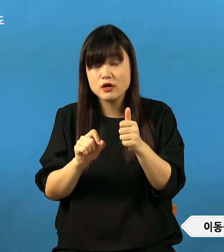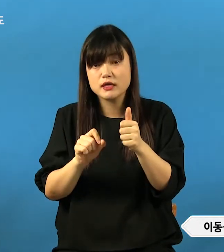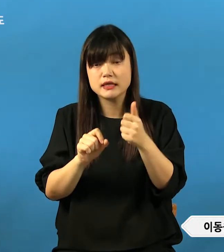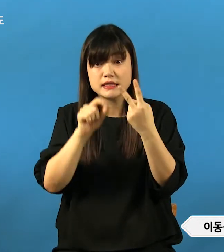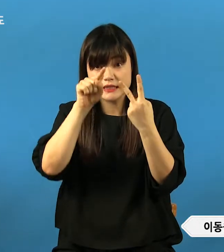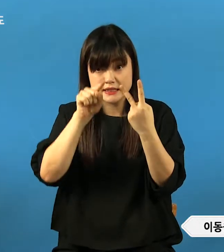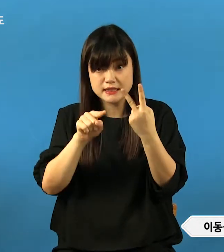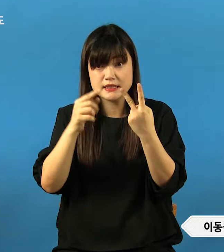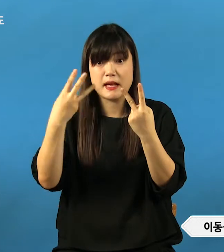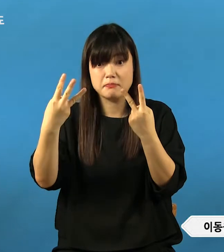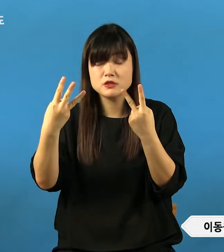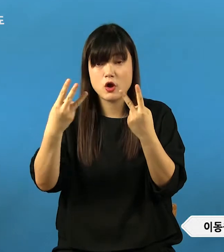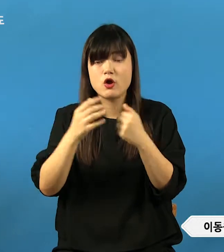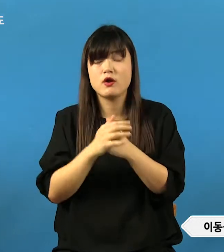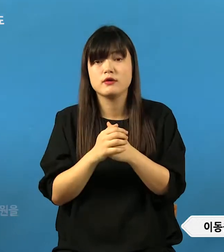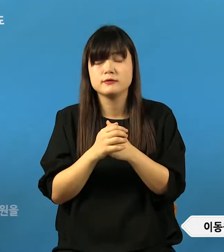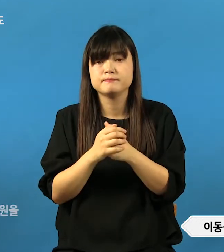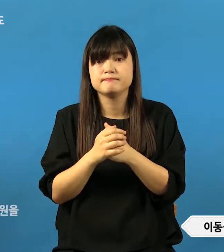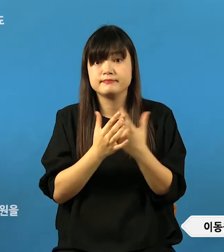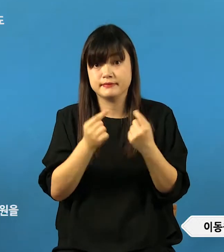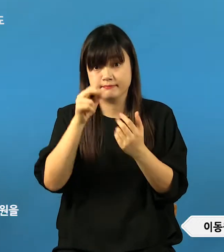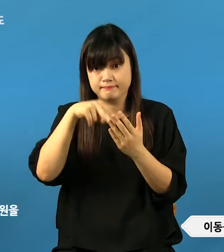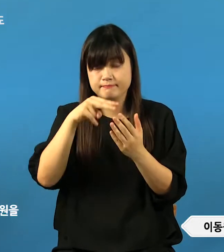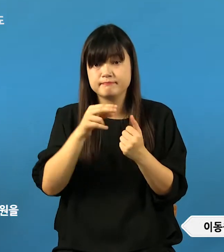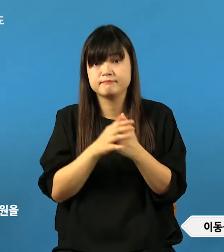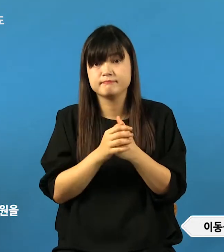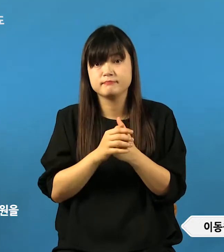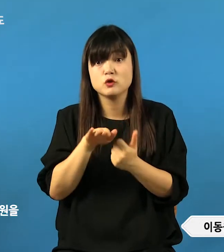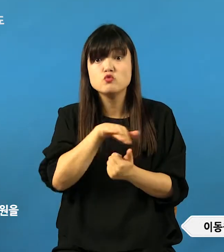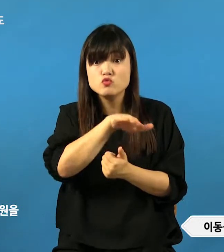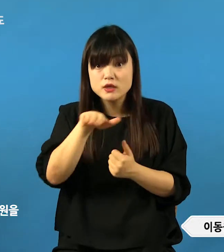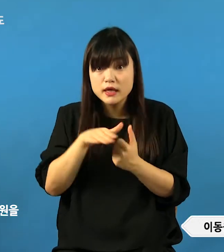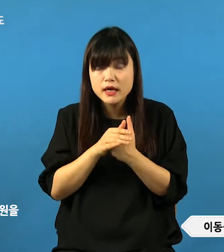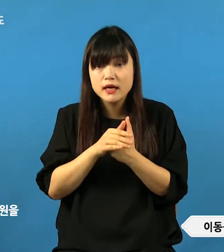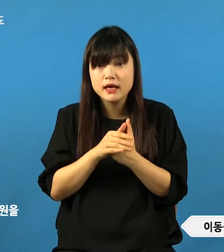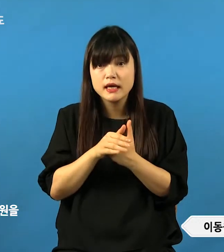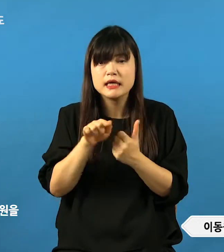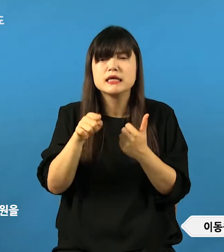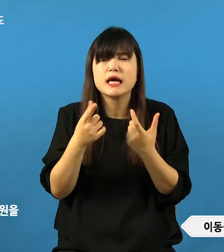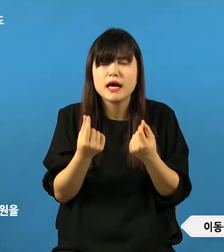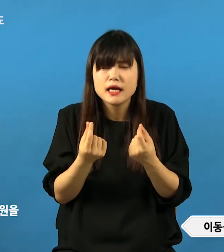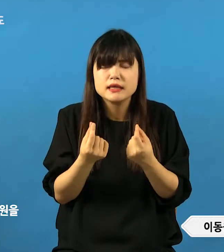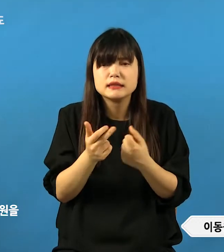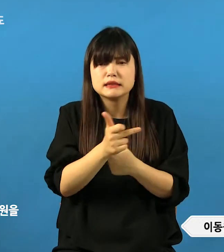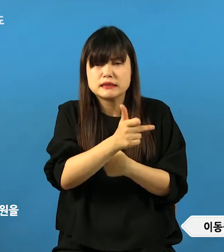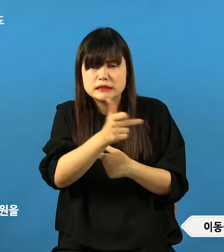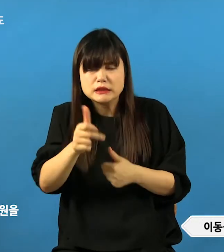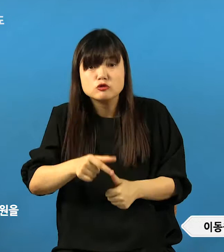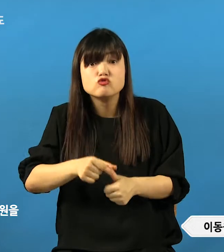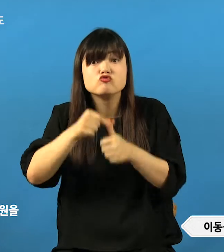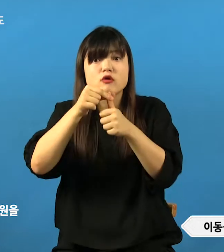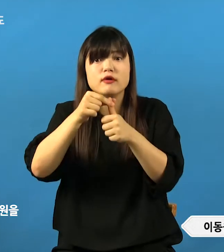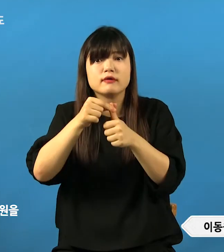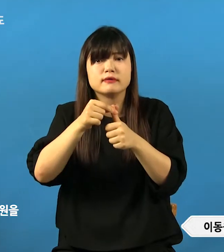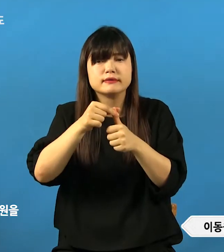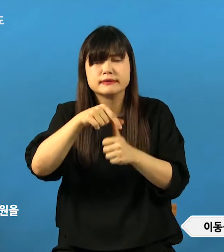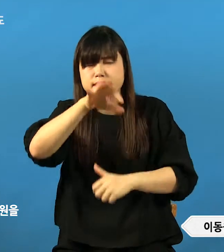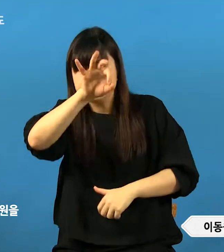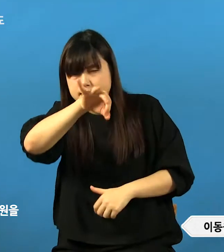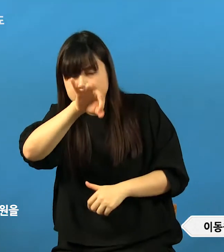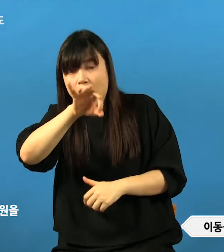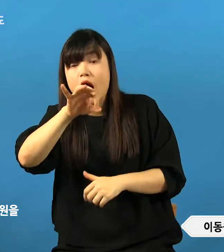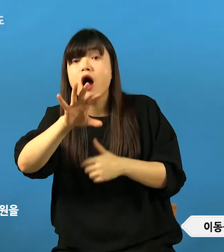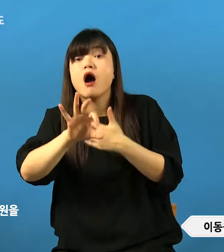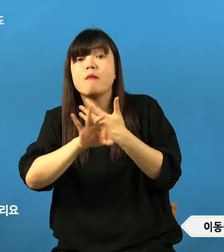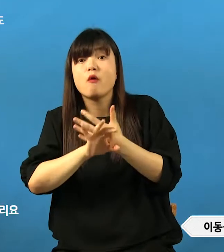다시 한번 히브리서 2장 3절의 말씀을 읽습니다. 다 같이 시작. 우리가 이같이 큰 구원을 등한히